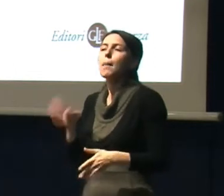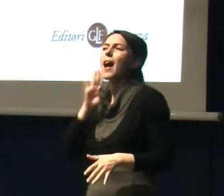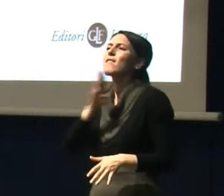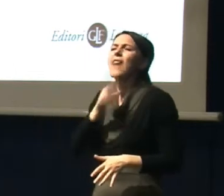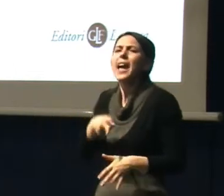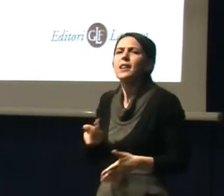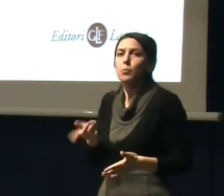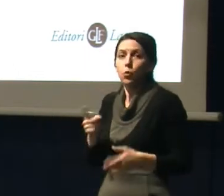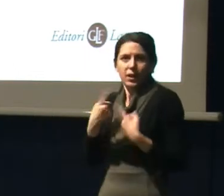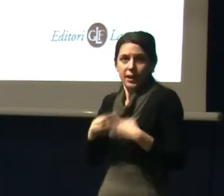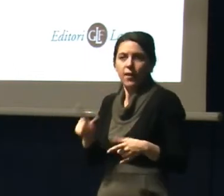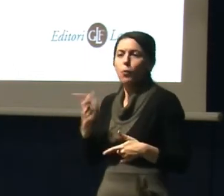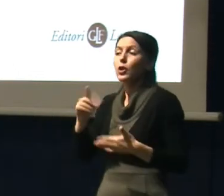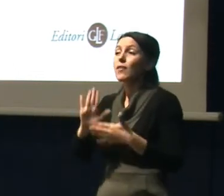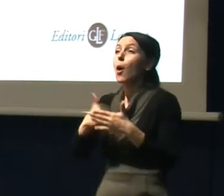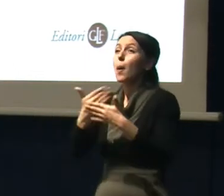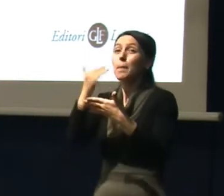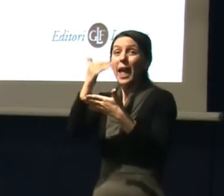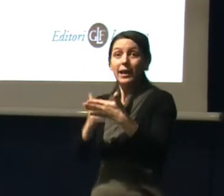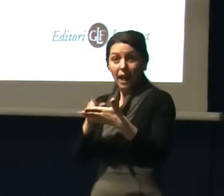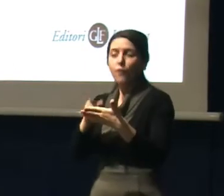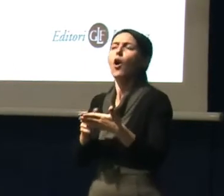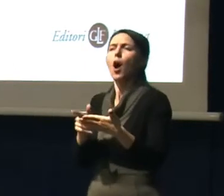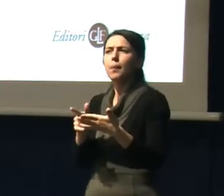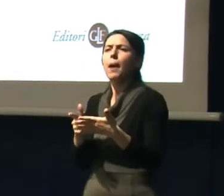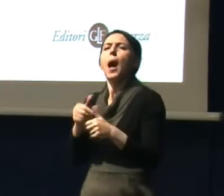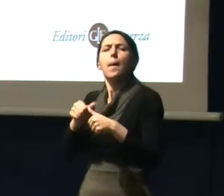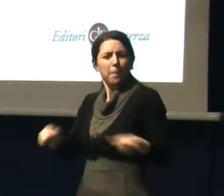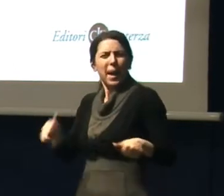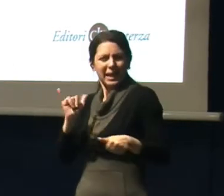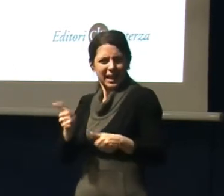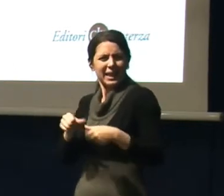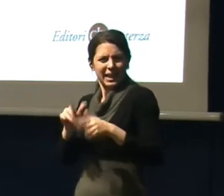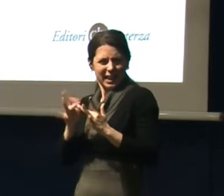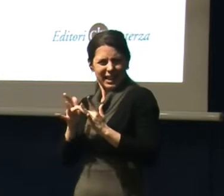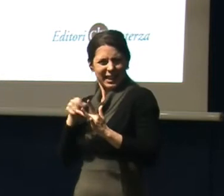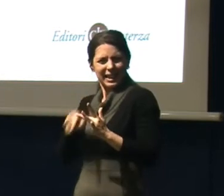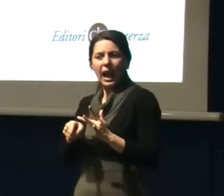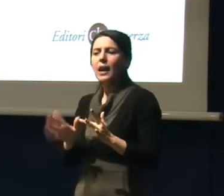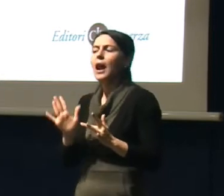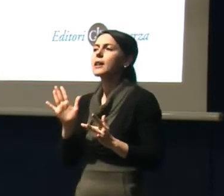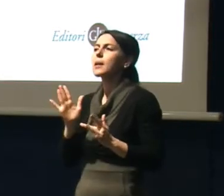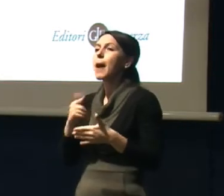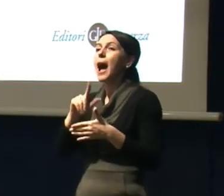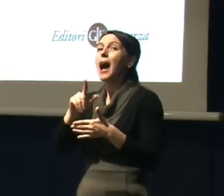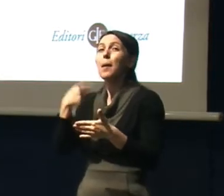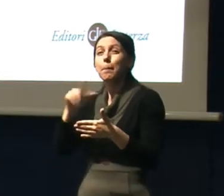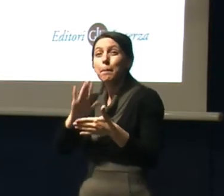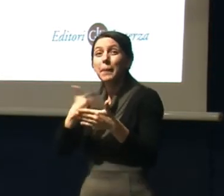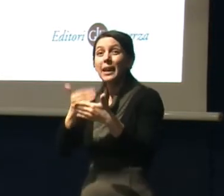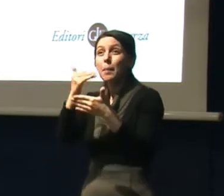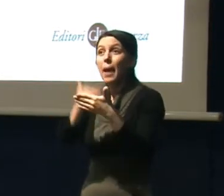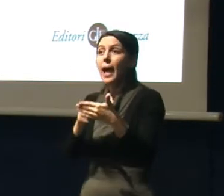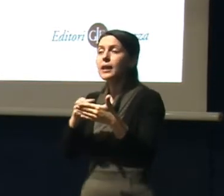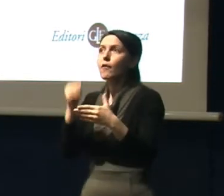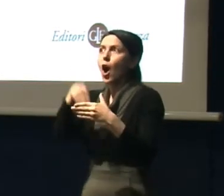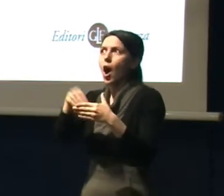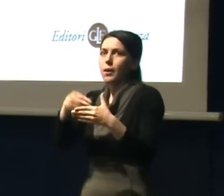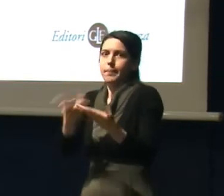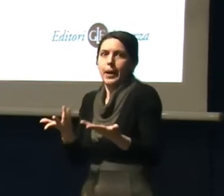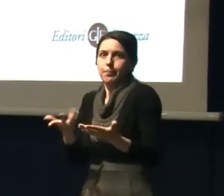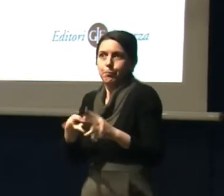piattaforma che utilizza internet per esistere ma una piattaforma in realtà che contiene ben di